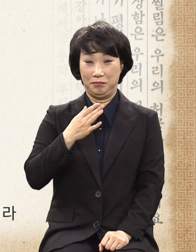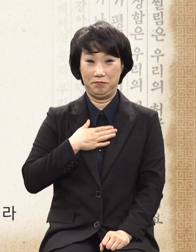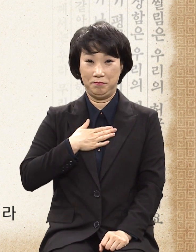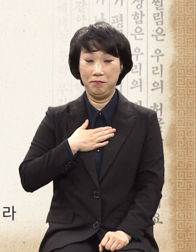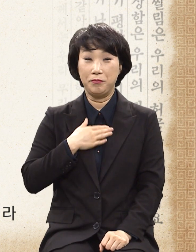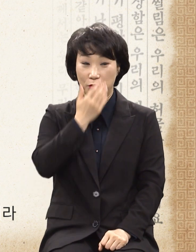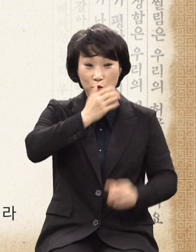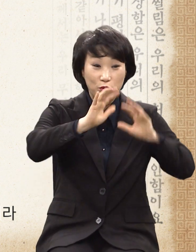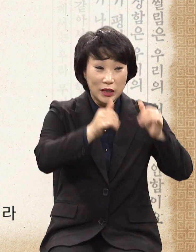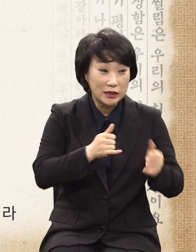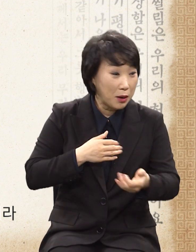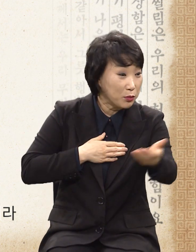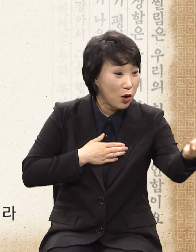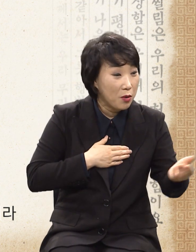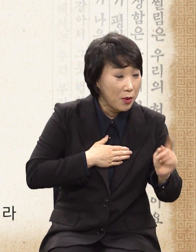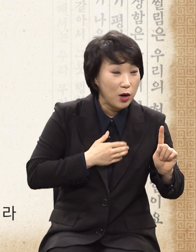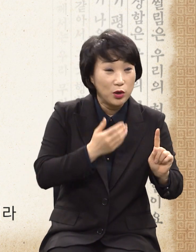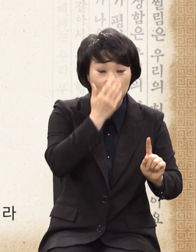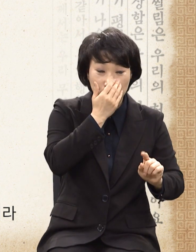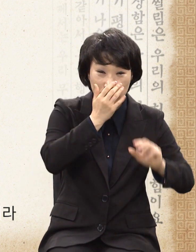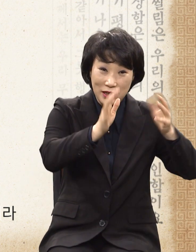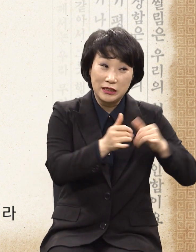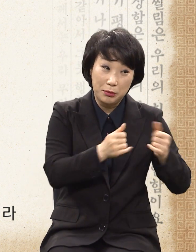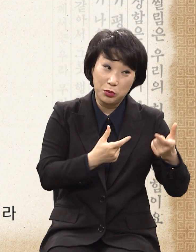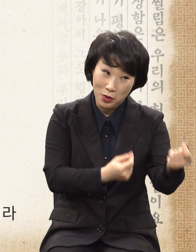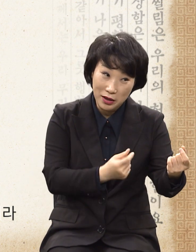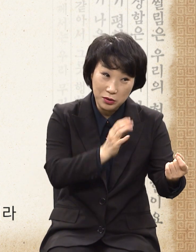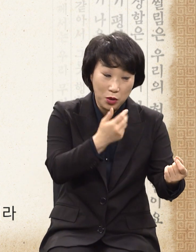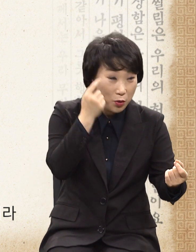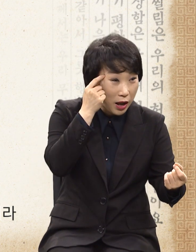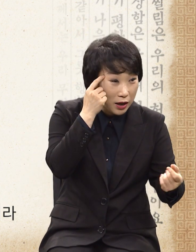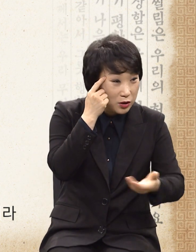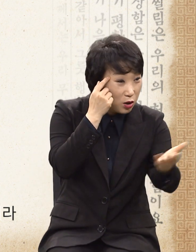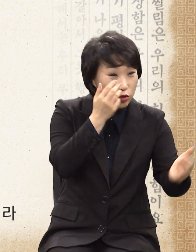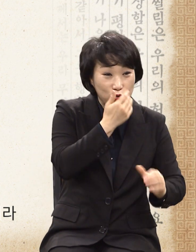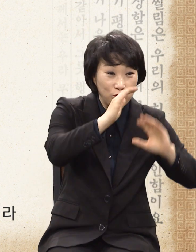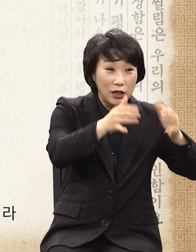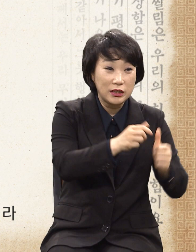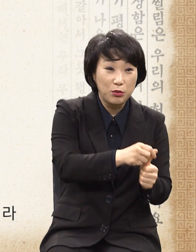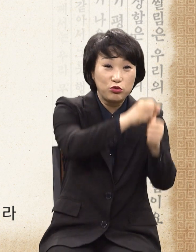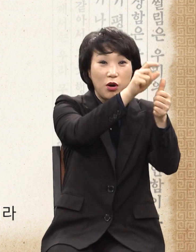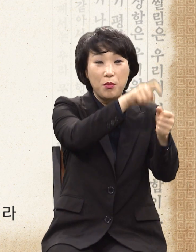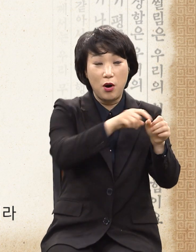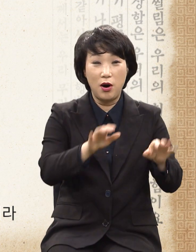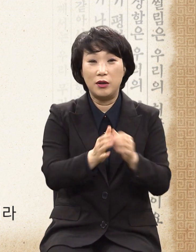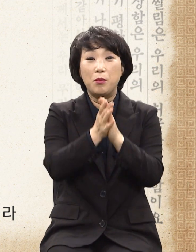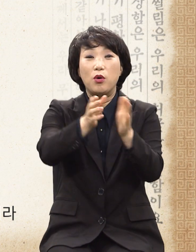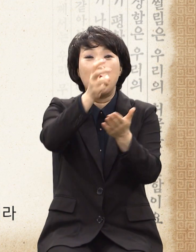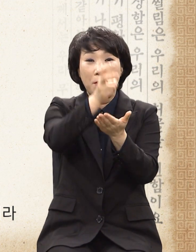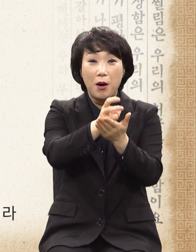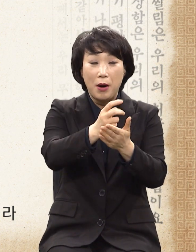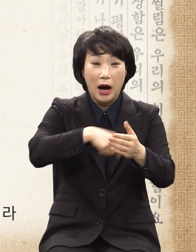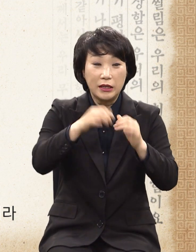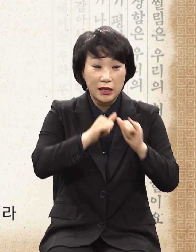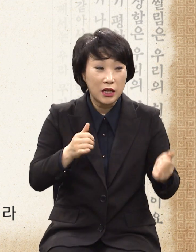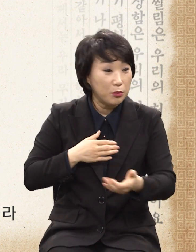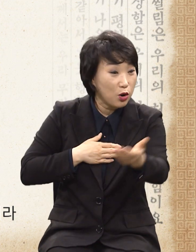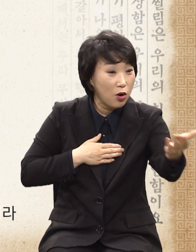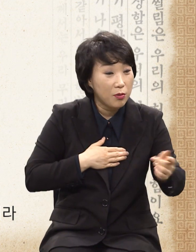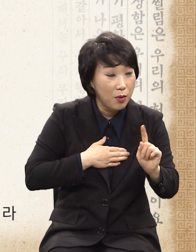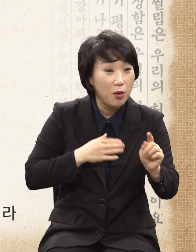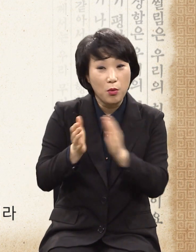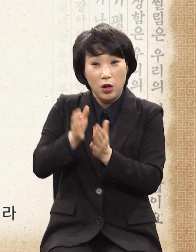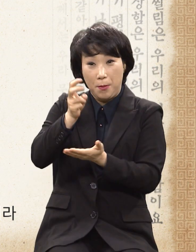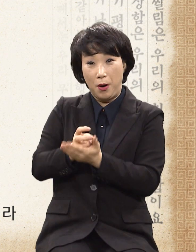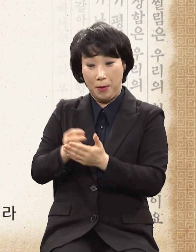내가 유대인에게는 유대인같이 된 것은 유대인을 구원하고자 하며 내가 율법 아래 있는 자들에게는